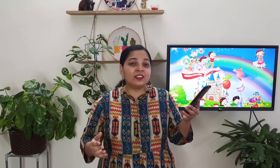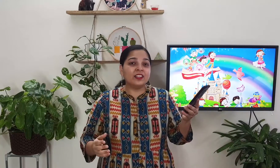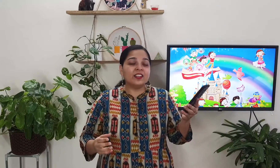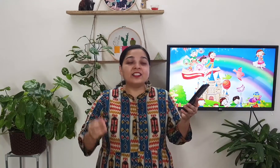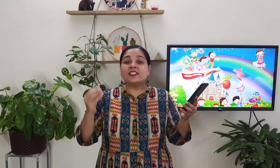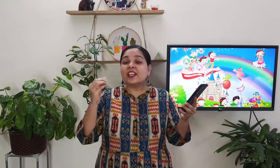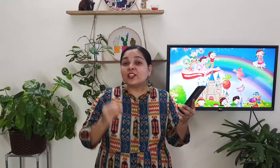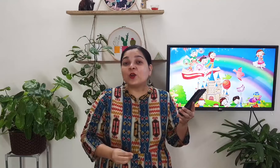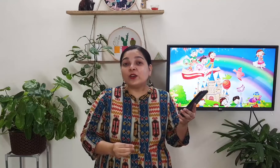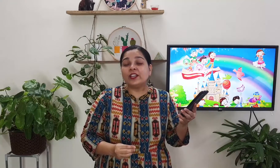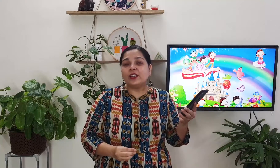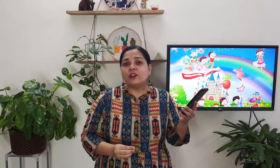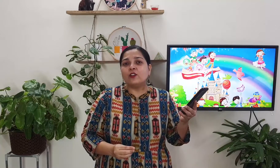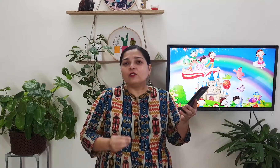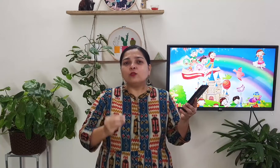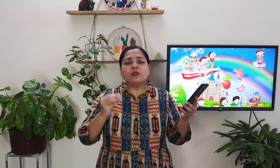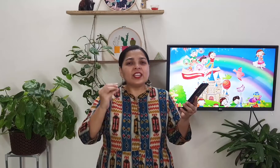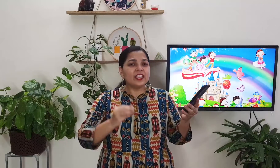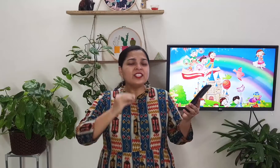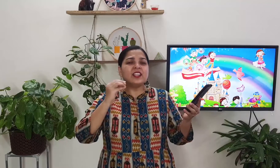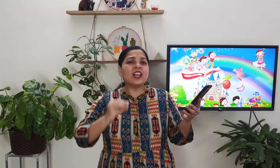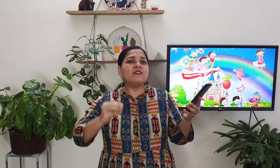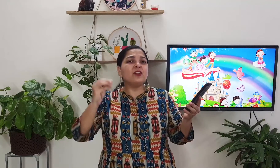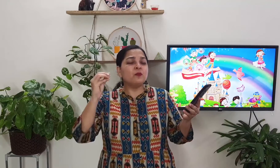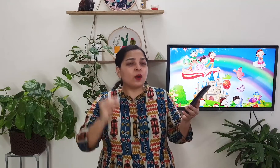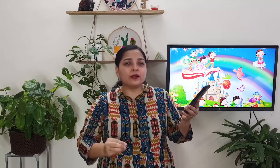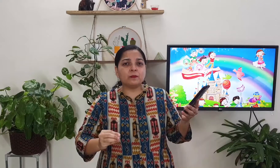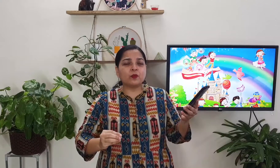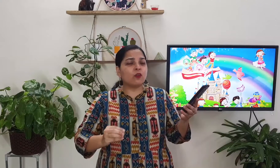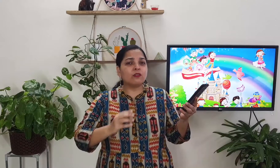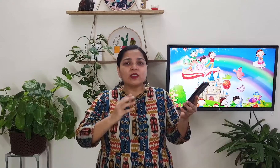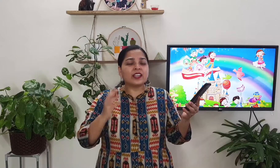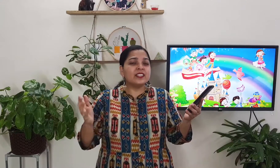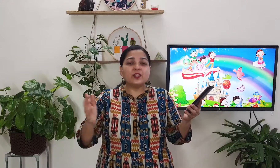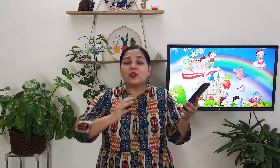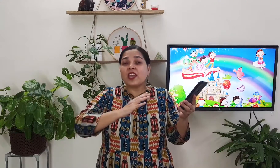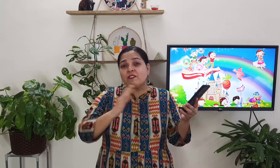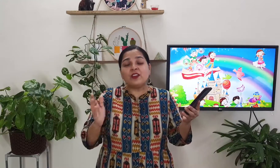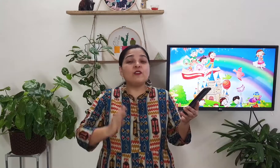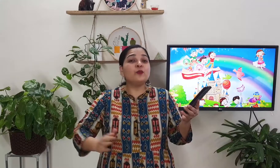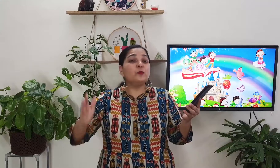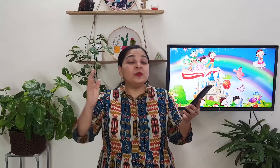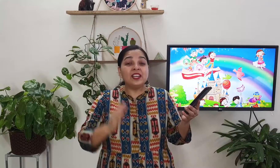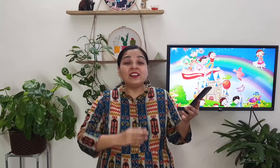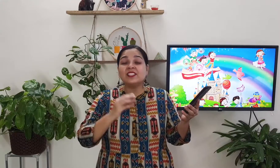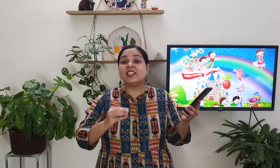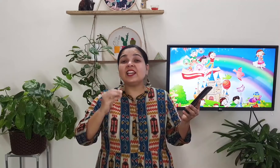உண்டு. ஹல்லேலூயா. கர்த்தருக்கு ஸ்தோத்திரம். ஸோ இயேசுவின் பெயரை பயன்படுத்த உங்களுக்கு